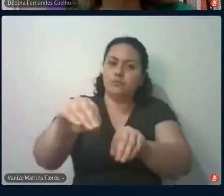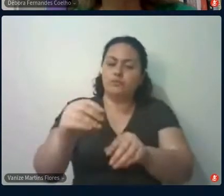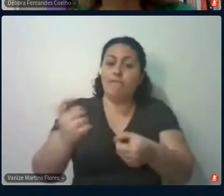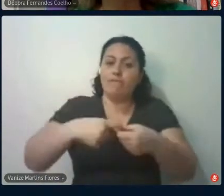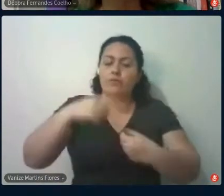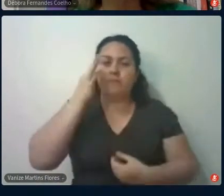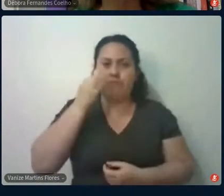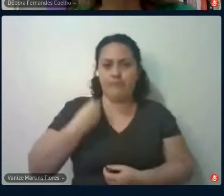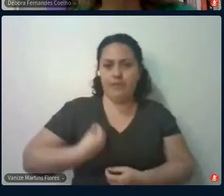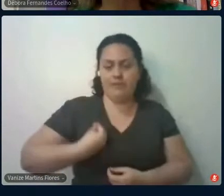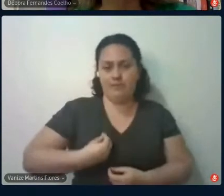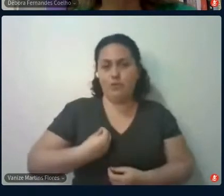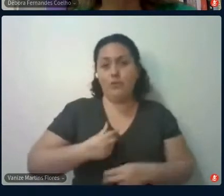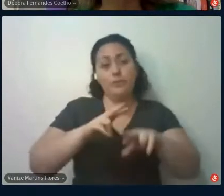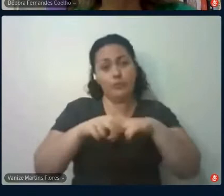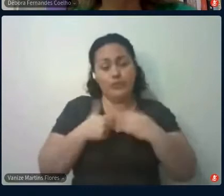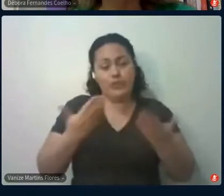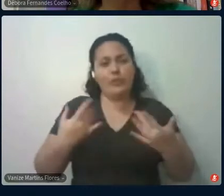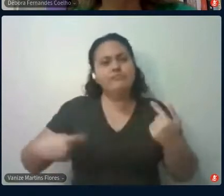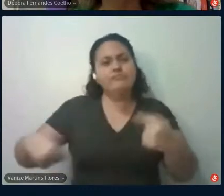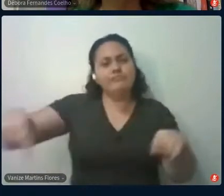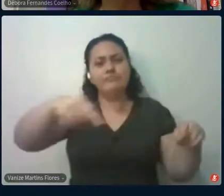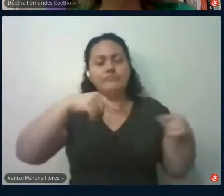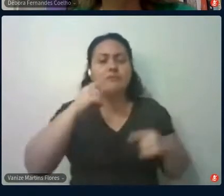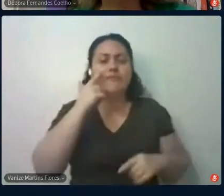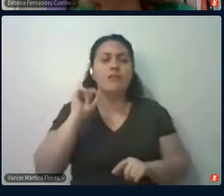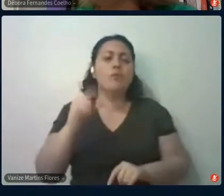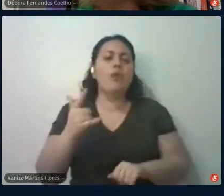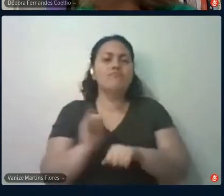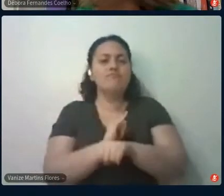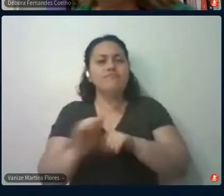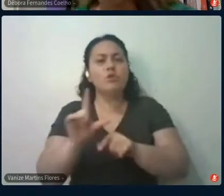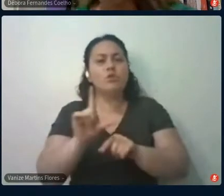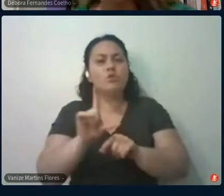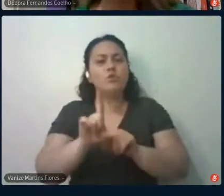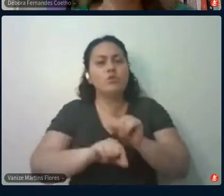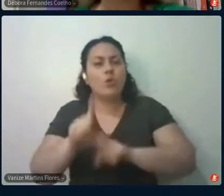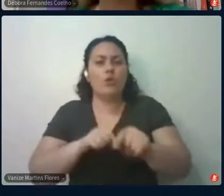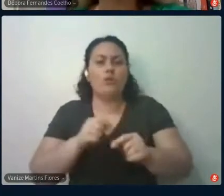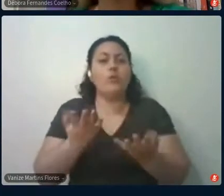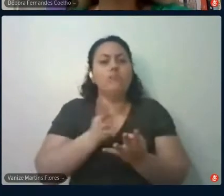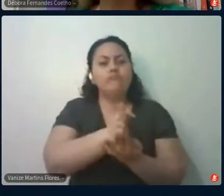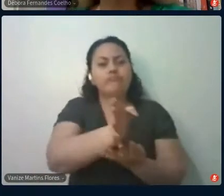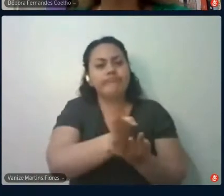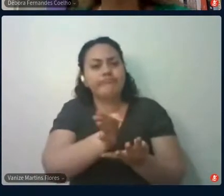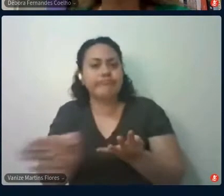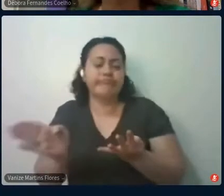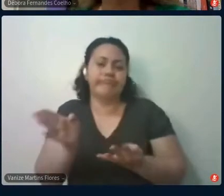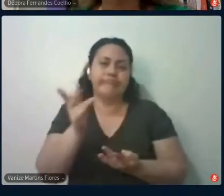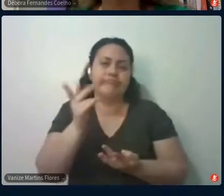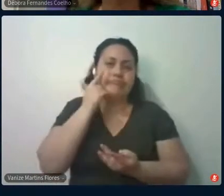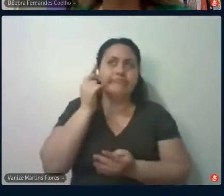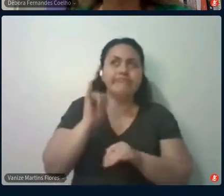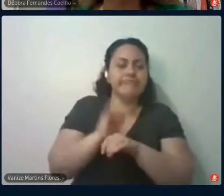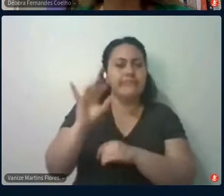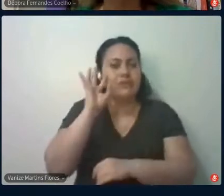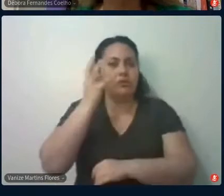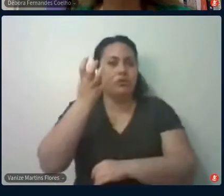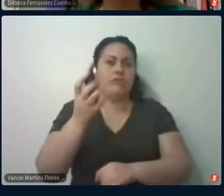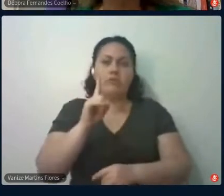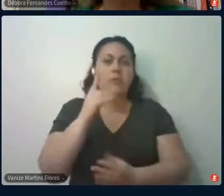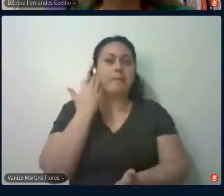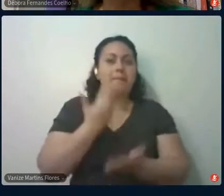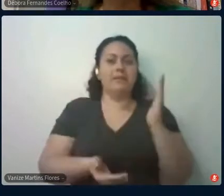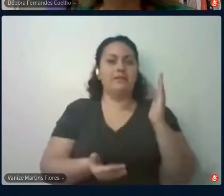começamos a discutir quais são as alternativas, né, quais são as possibilidades. Vamos ter que fazer alguma coisa para não perder totalmente o ano,